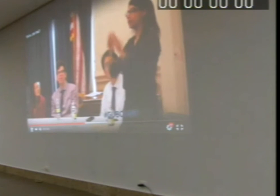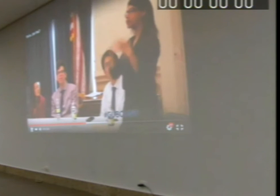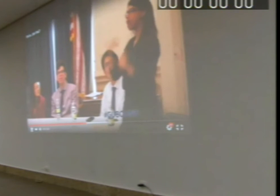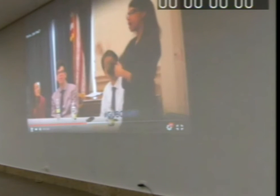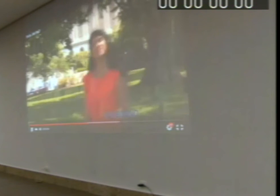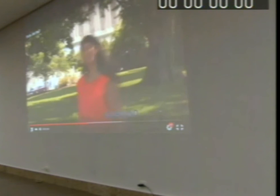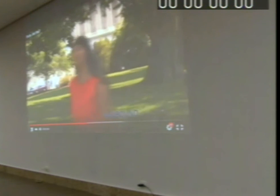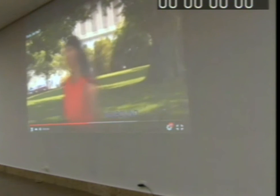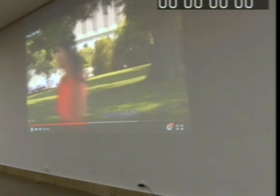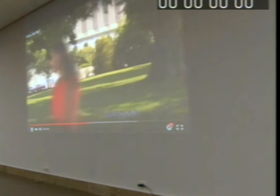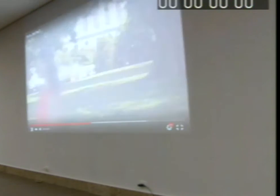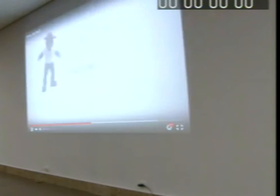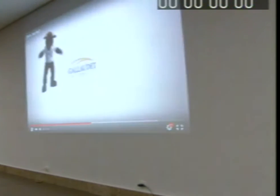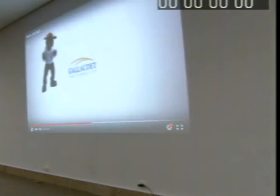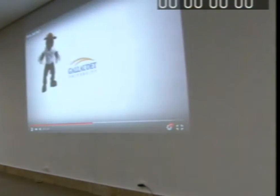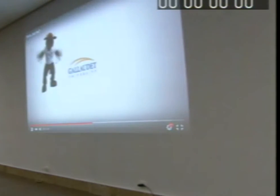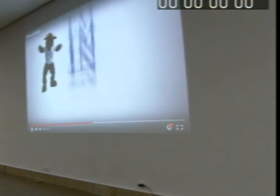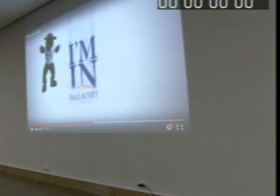l